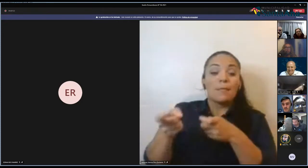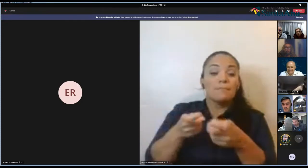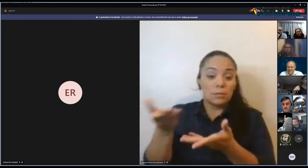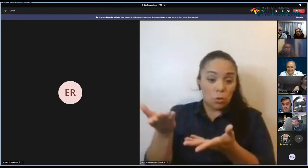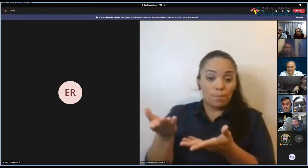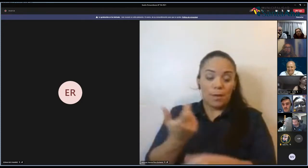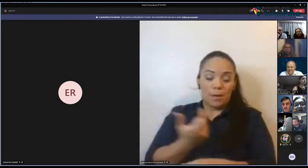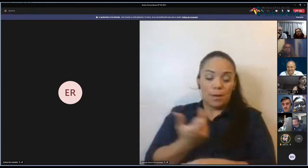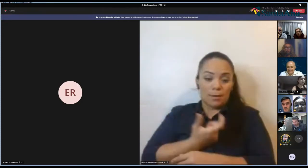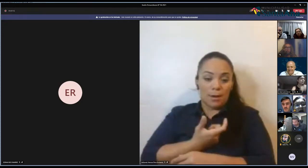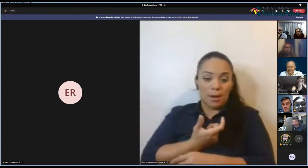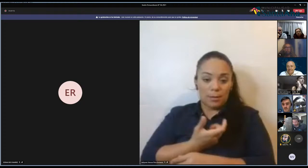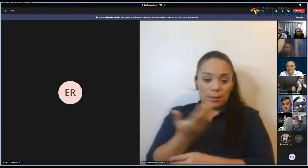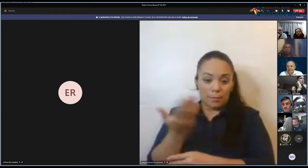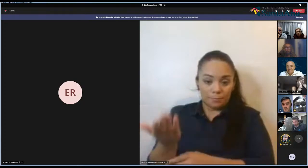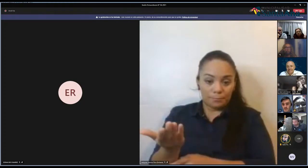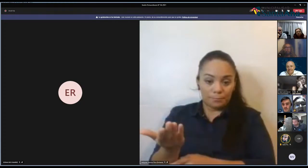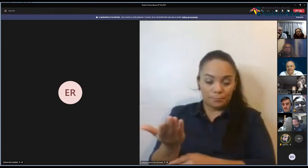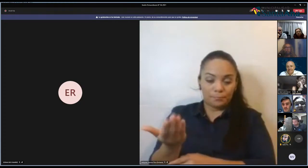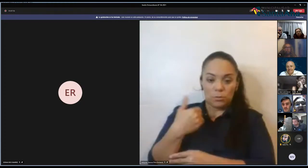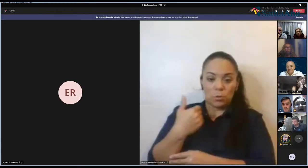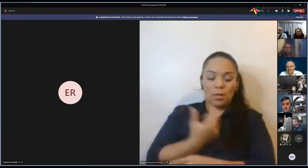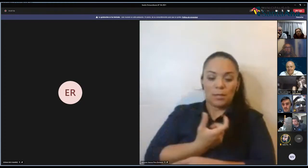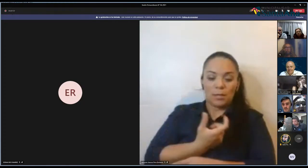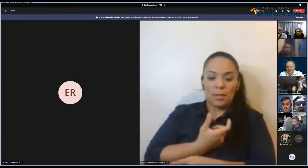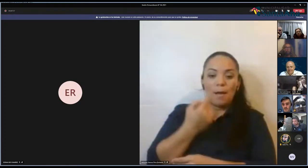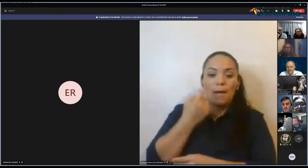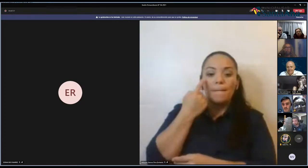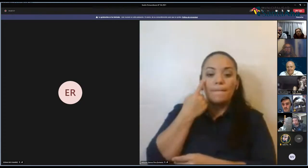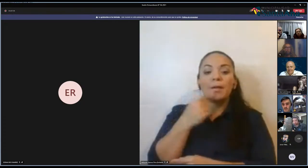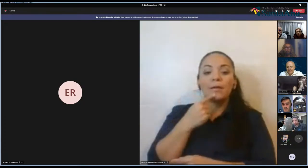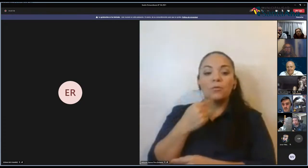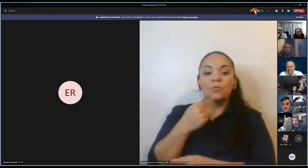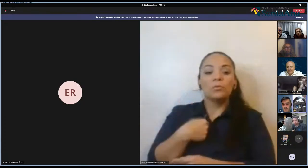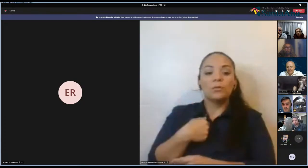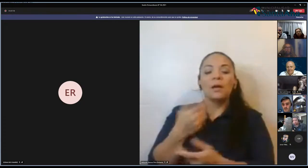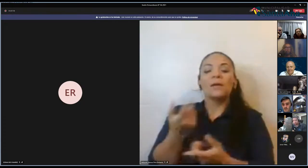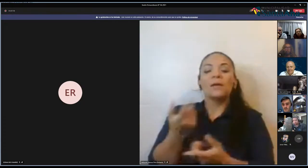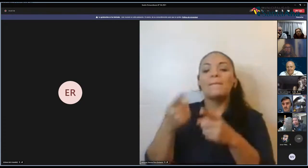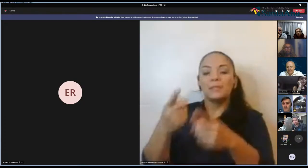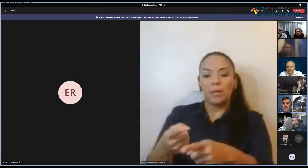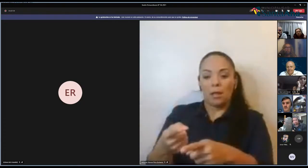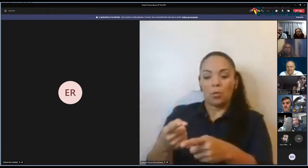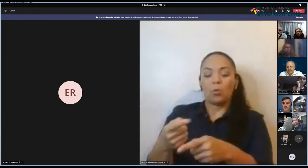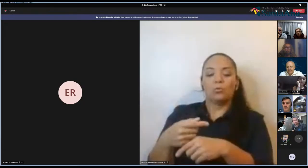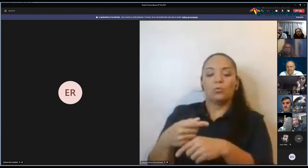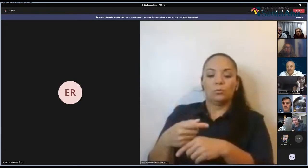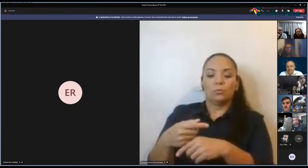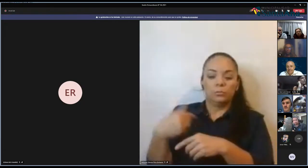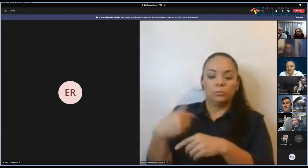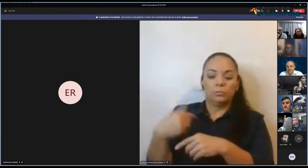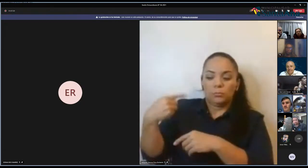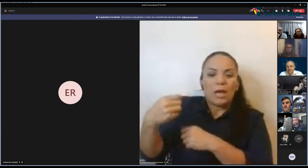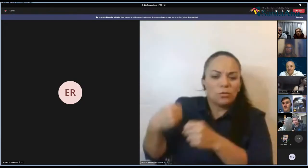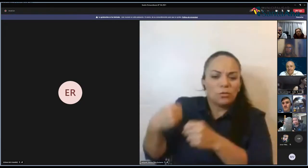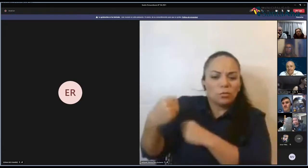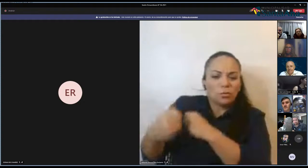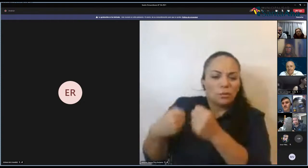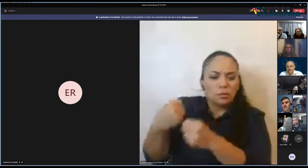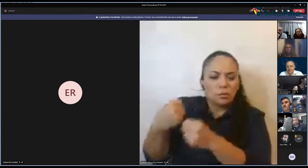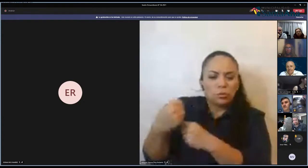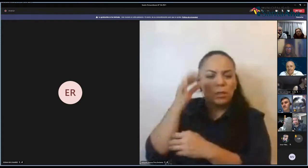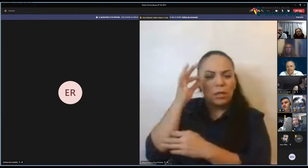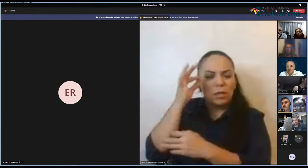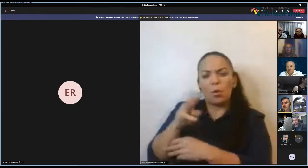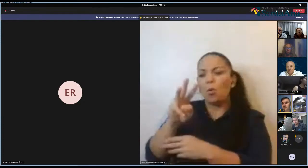altar de al señor alcalde para que nos diga que que lo que ha pasado durante todos estos años no sé quién creo que es un puerto en el